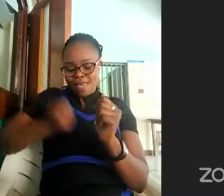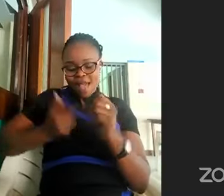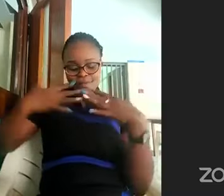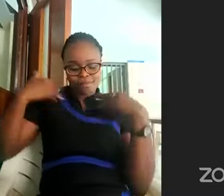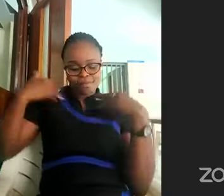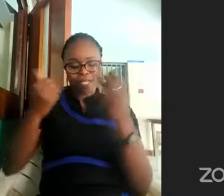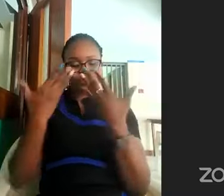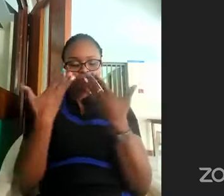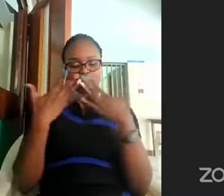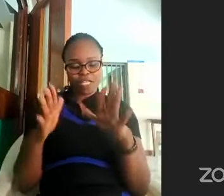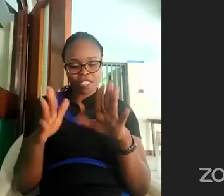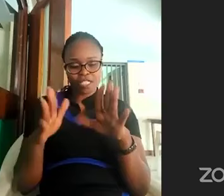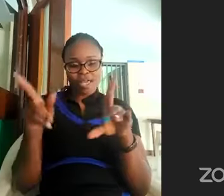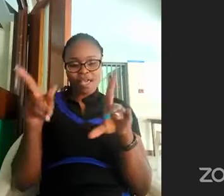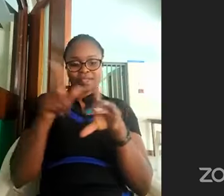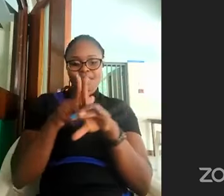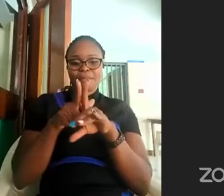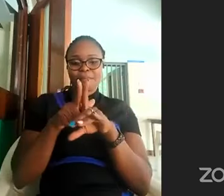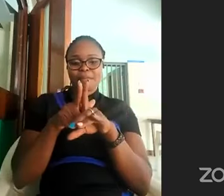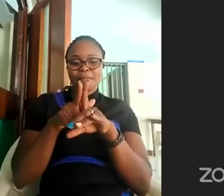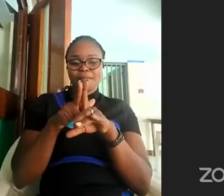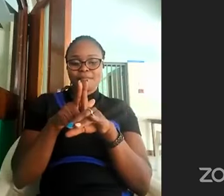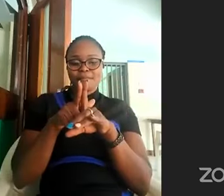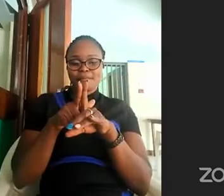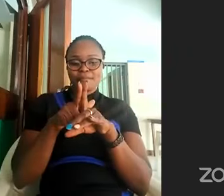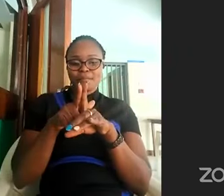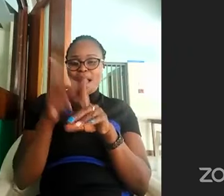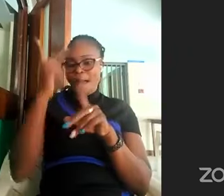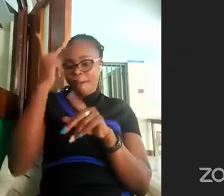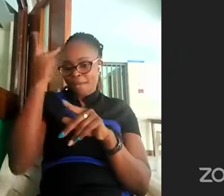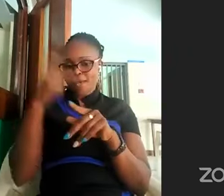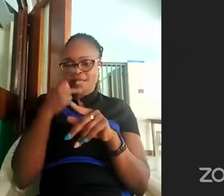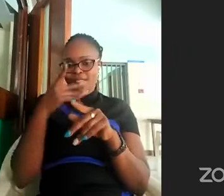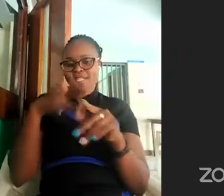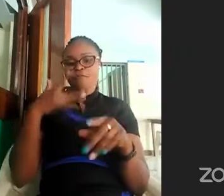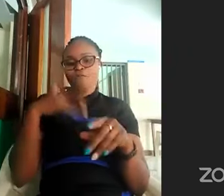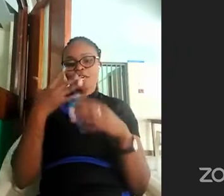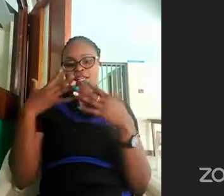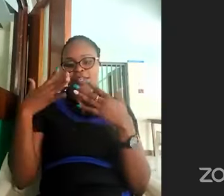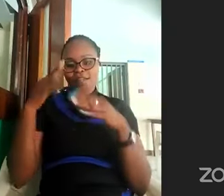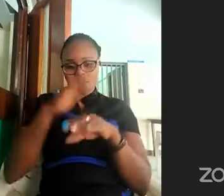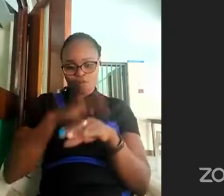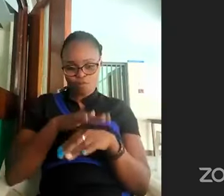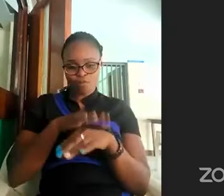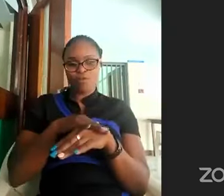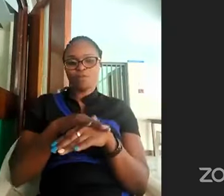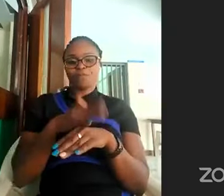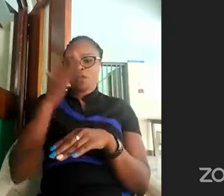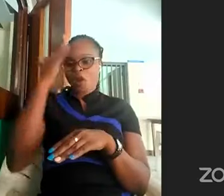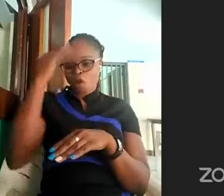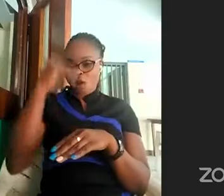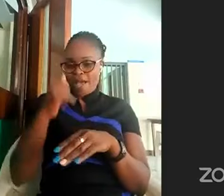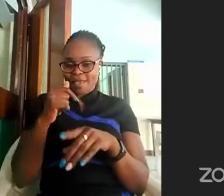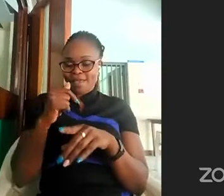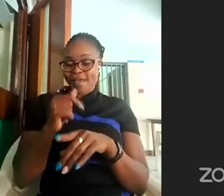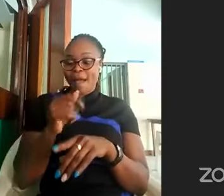alikuwa afunguliwe, aachiliwe kwa bond. Lakini kwa sababu ya huo usalama, nilipaza